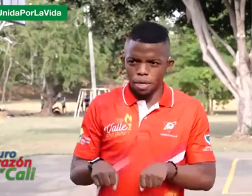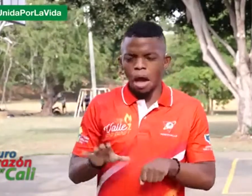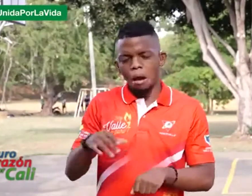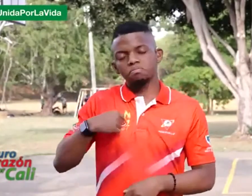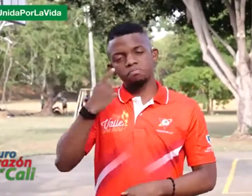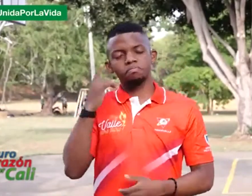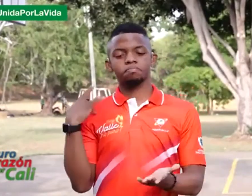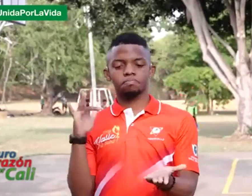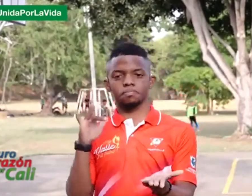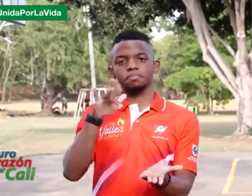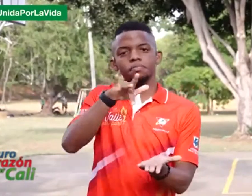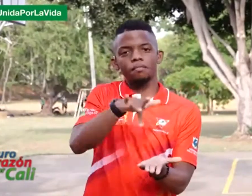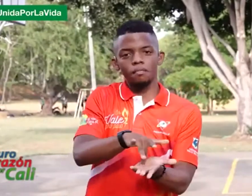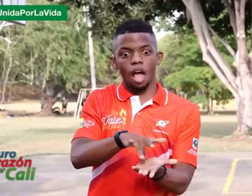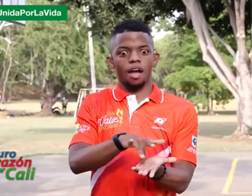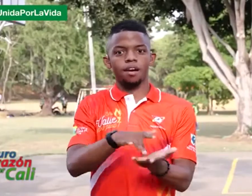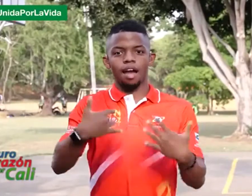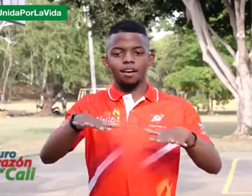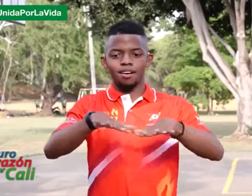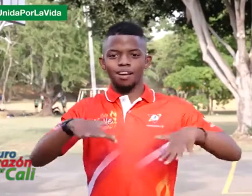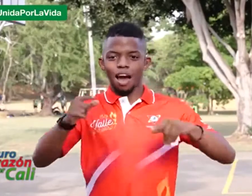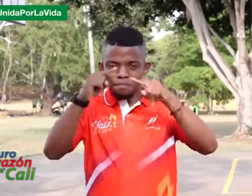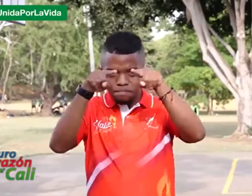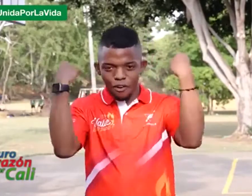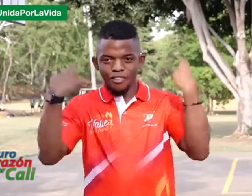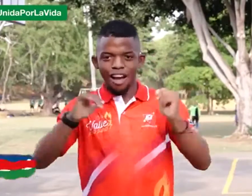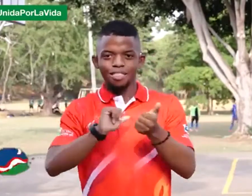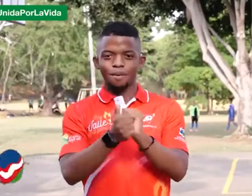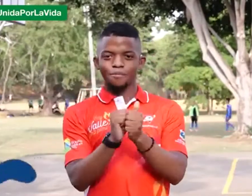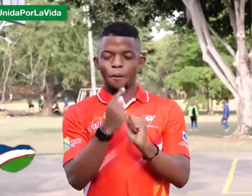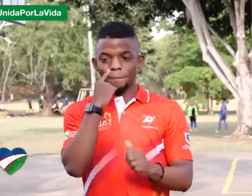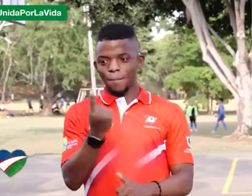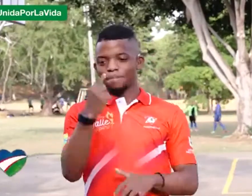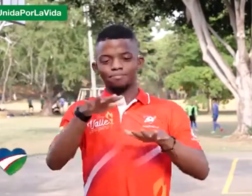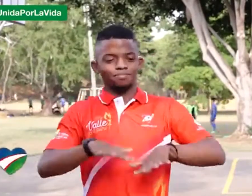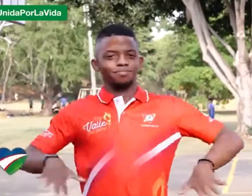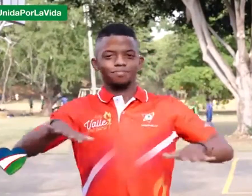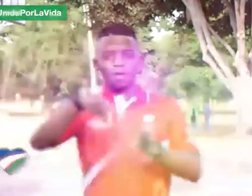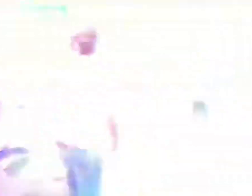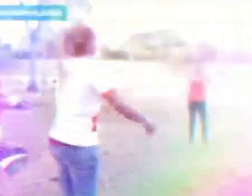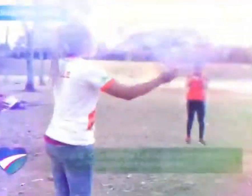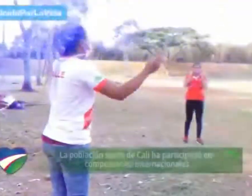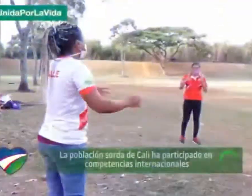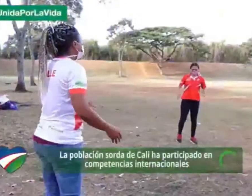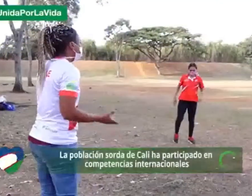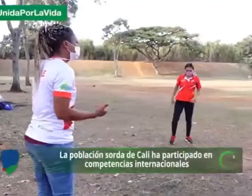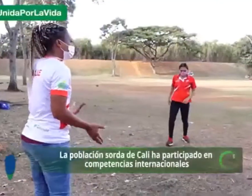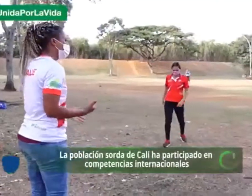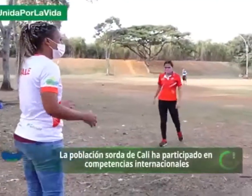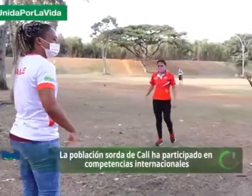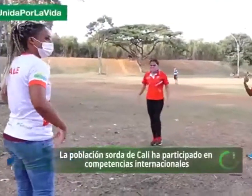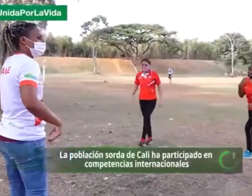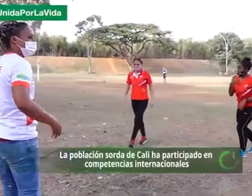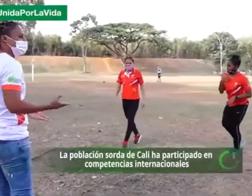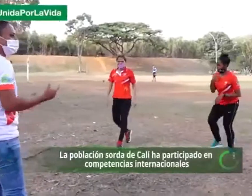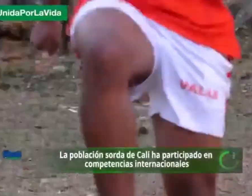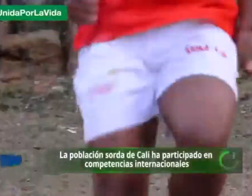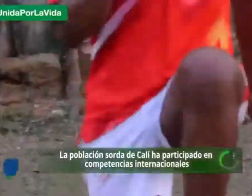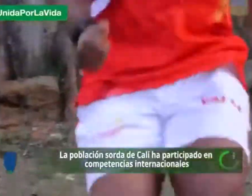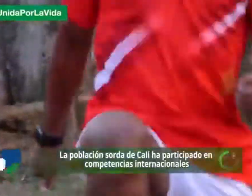una persona sorda puedo lograr participar en diferentes espacios. Las limitaciones auditivas de esta comunidad no han